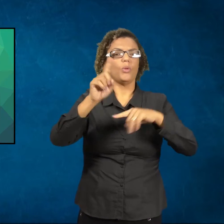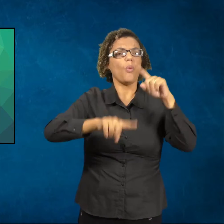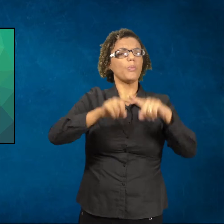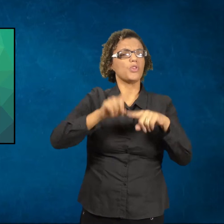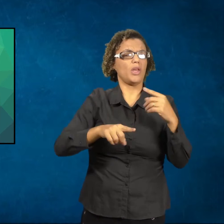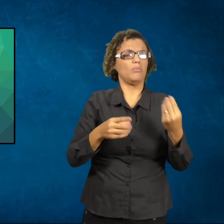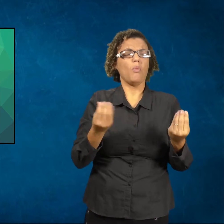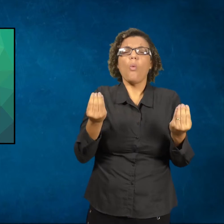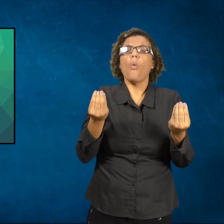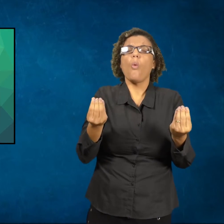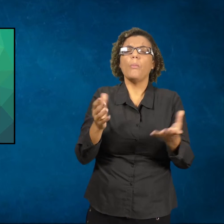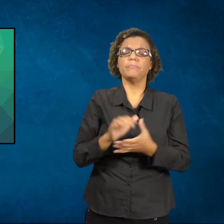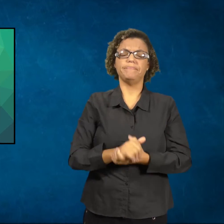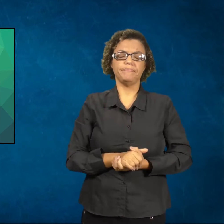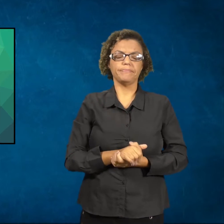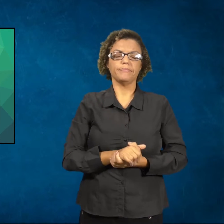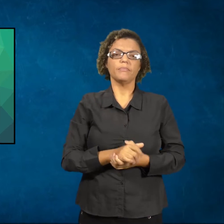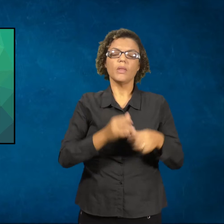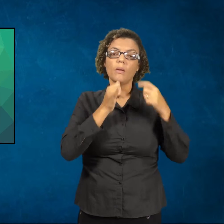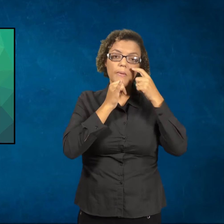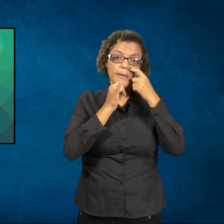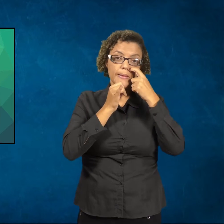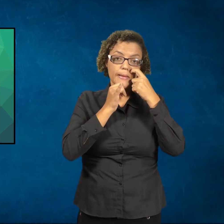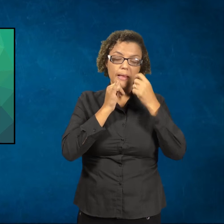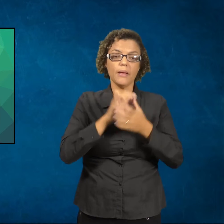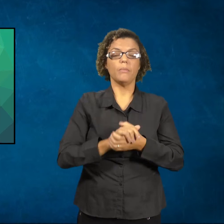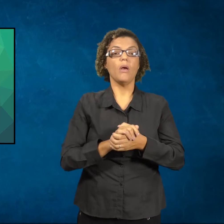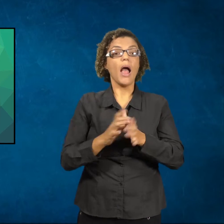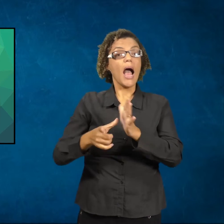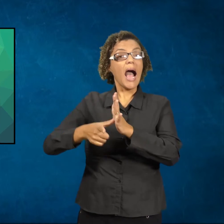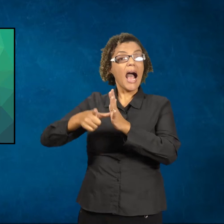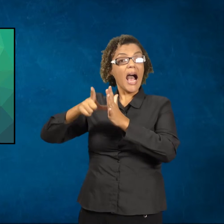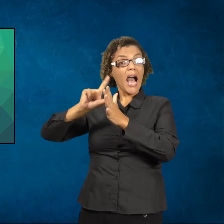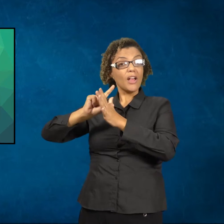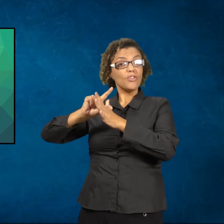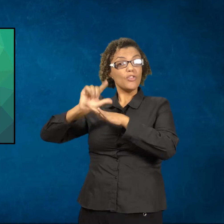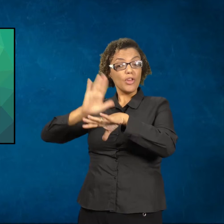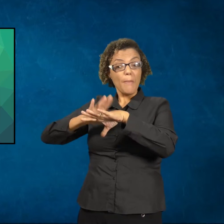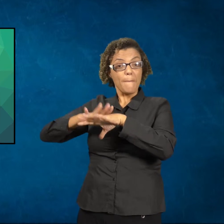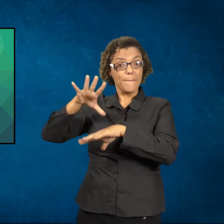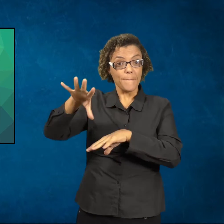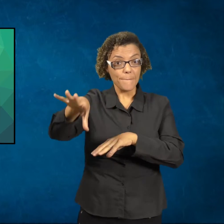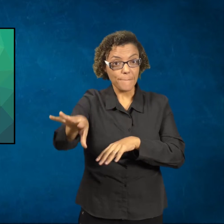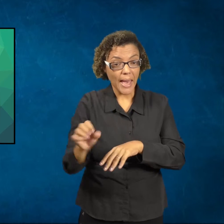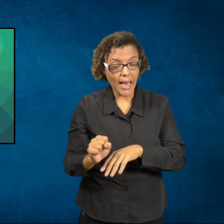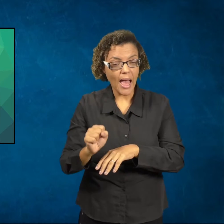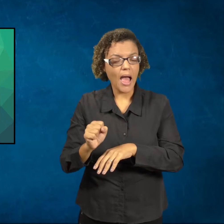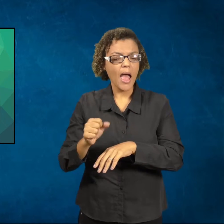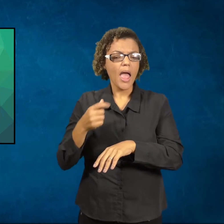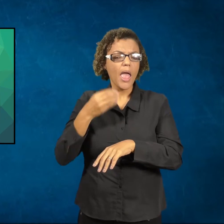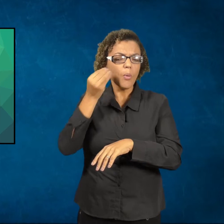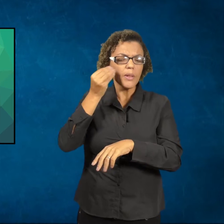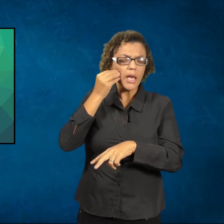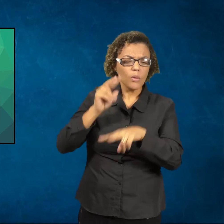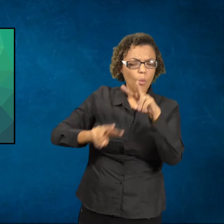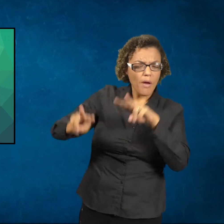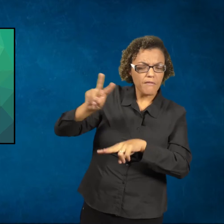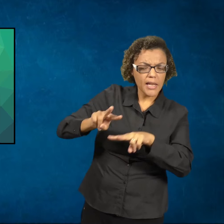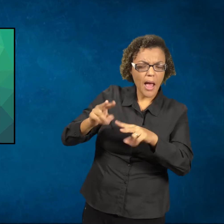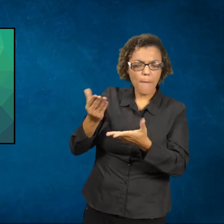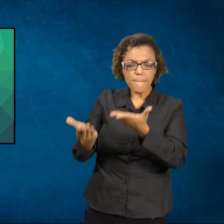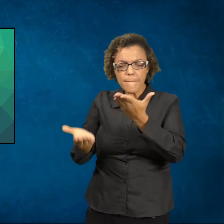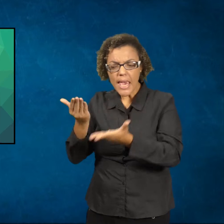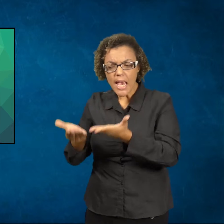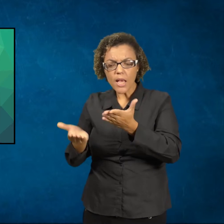assim? Eu faço uma série de coisas antes de pegar o objeto mesmo, que é tentar avaliar o peso,